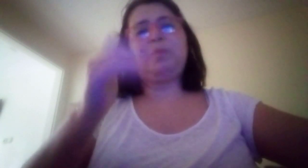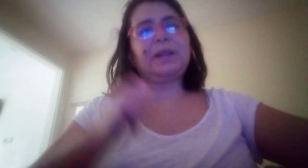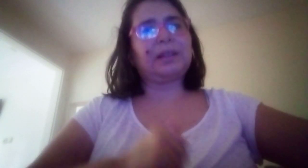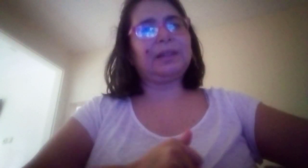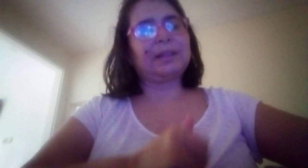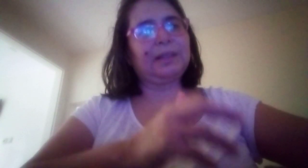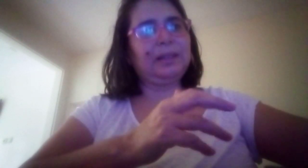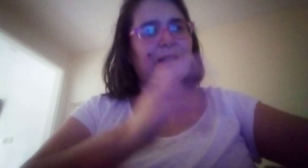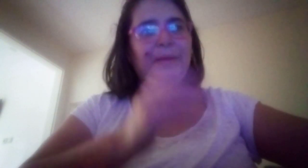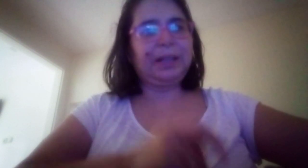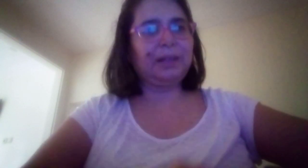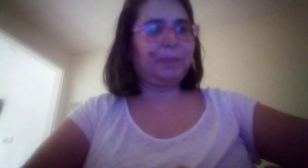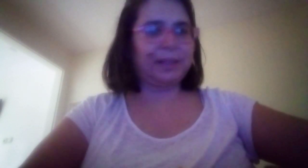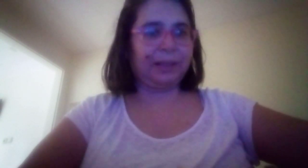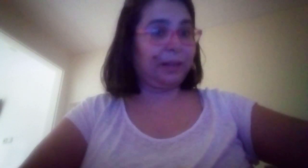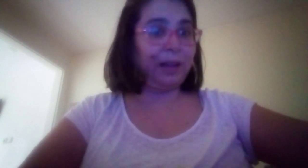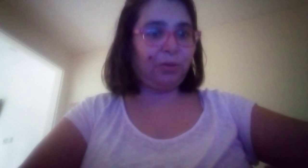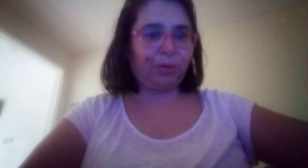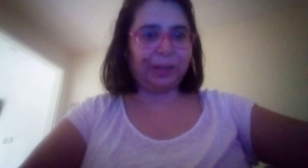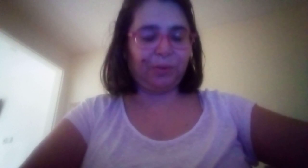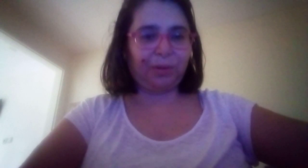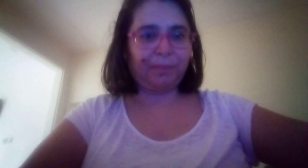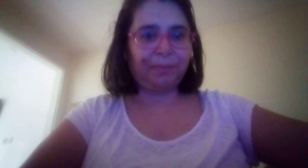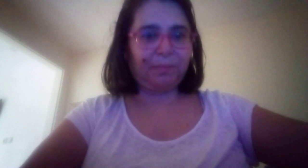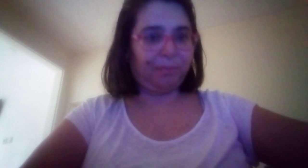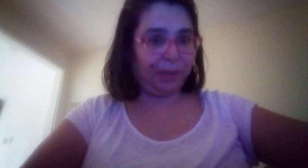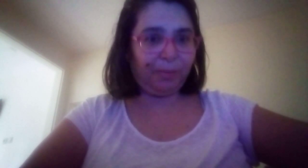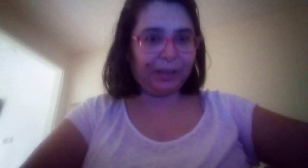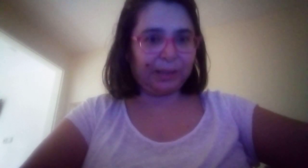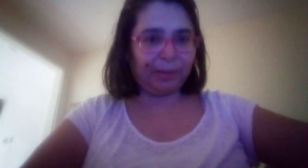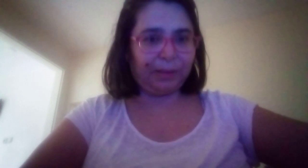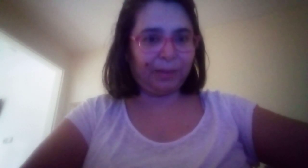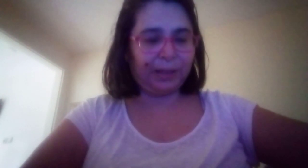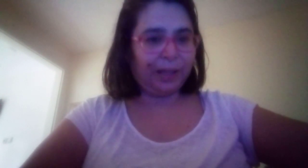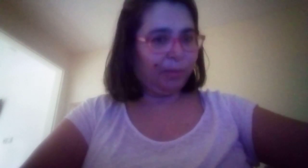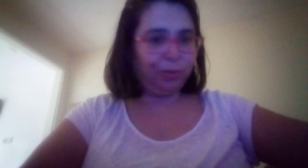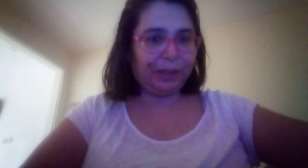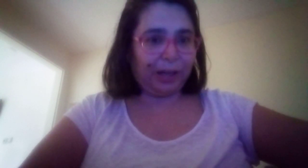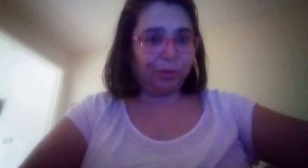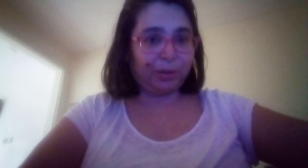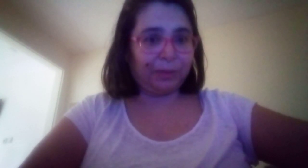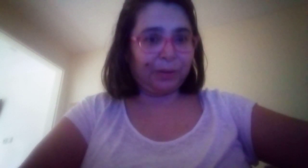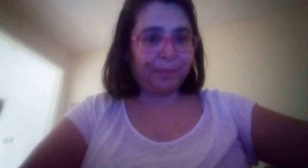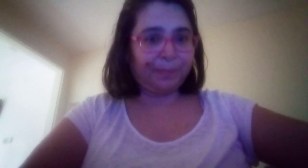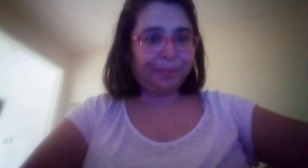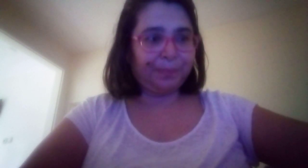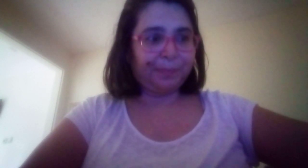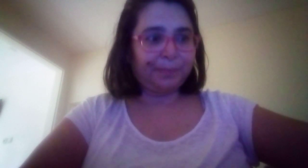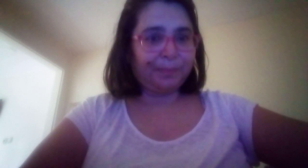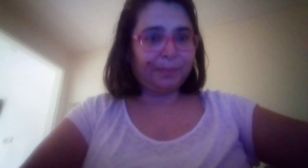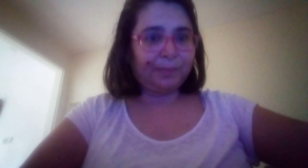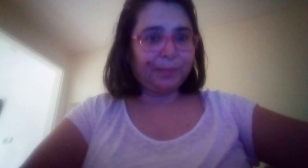tatlarını Amerikan pastalarını daha çok seviyorum Bilmiyorum anlatabildim mi bunları daha çok seviyorum